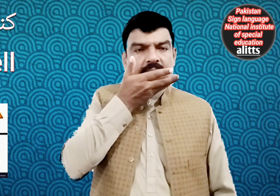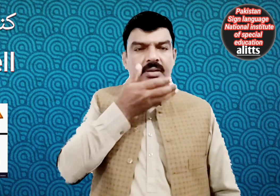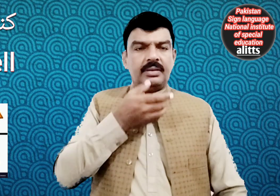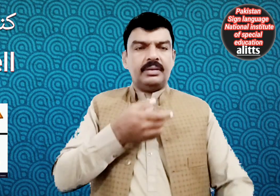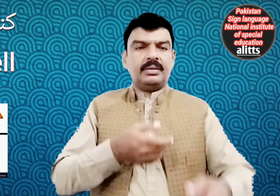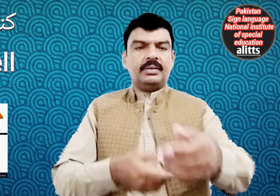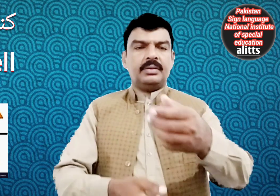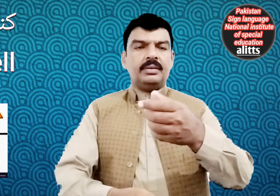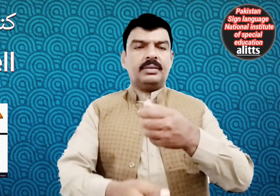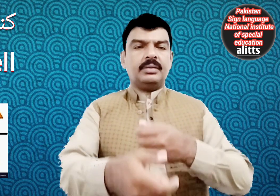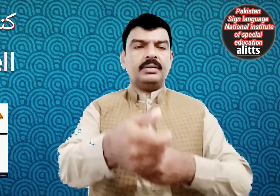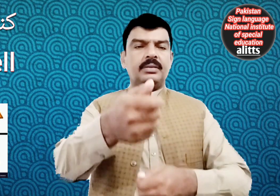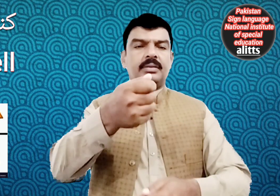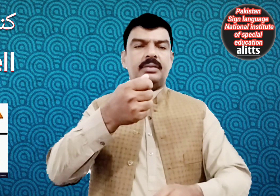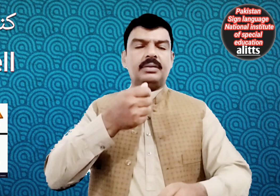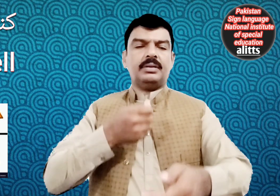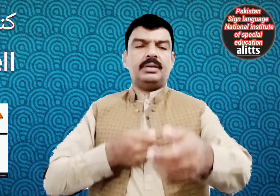पानी का।